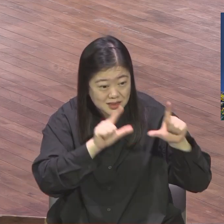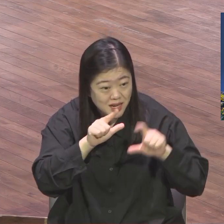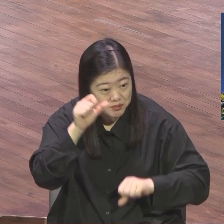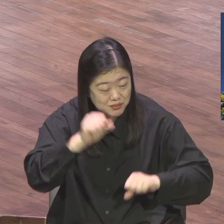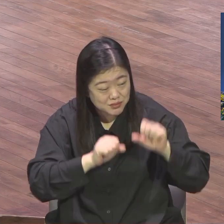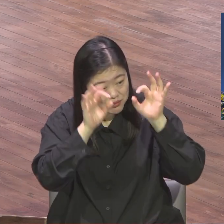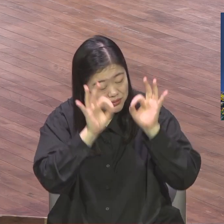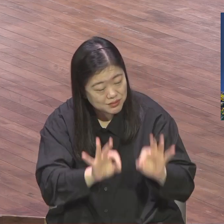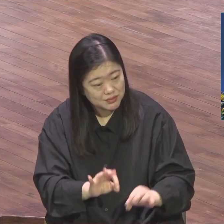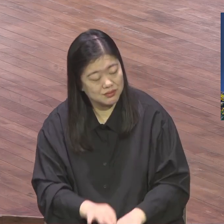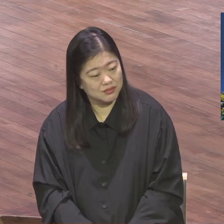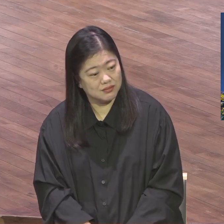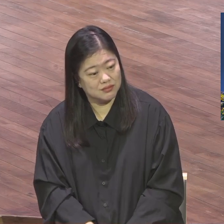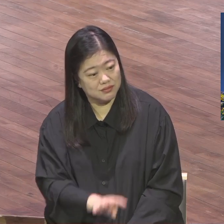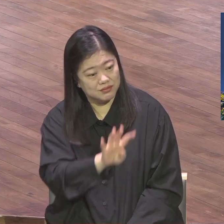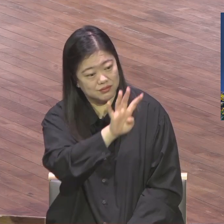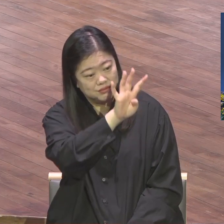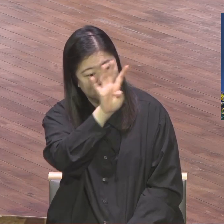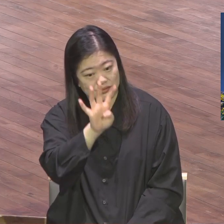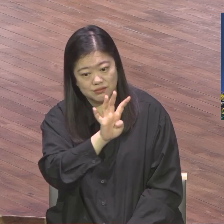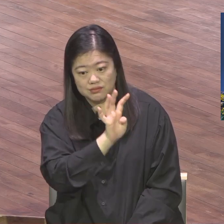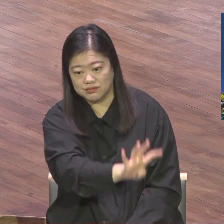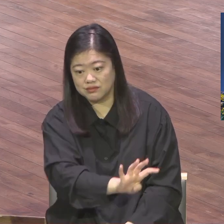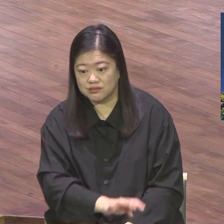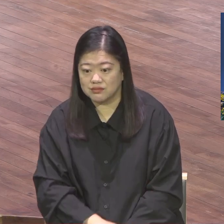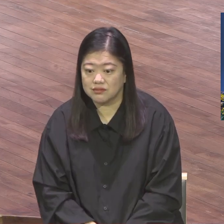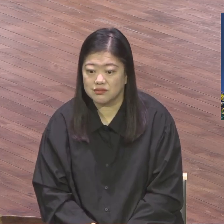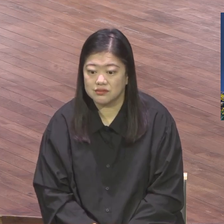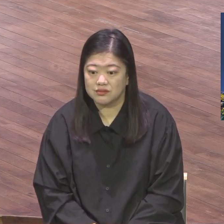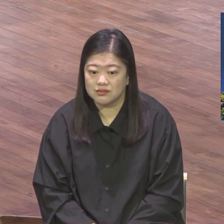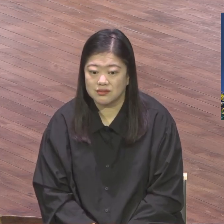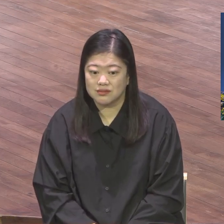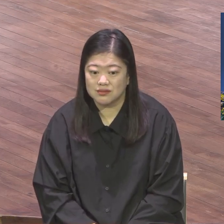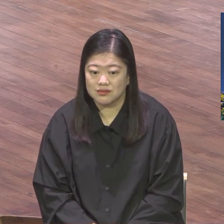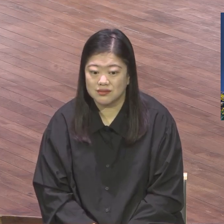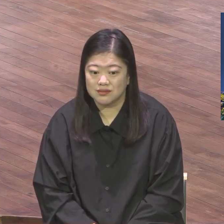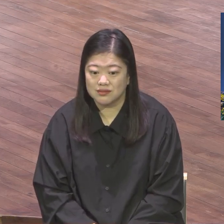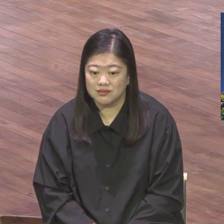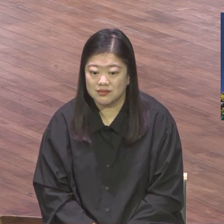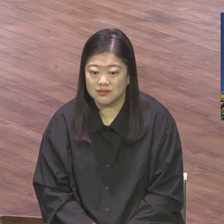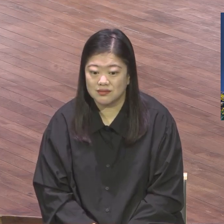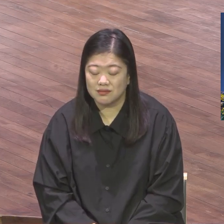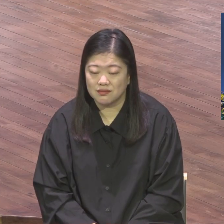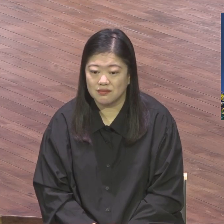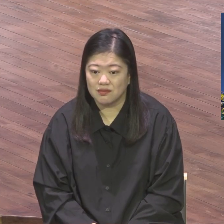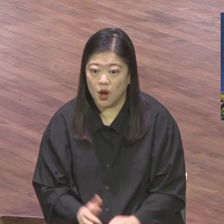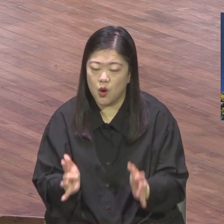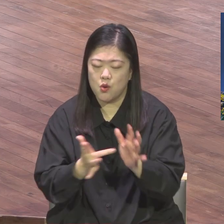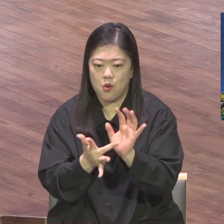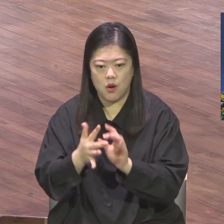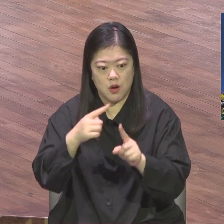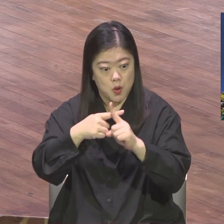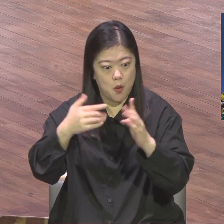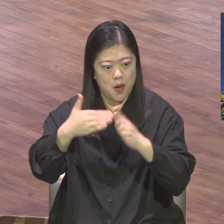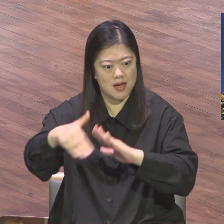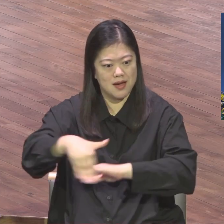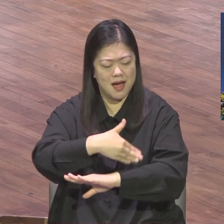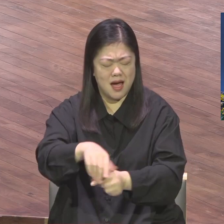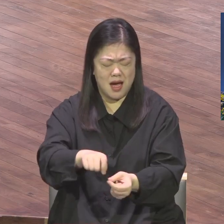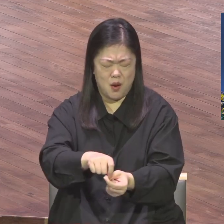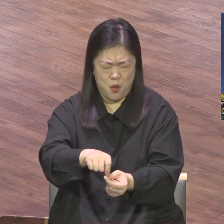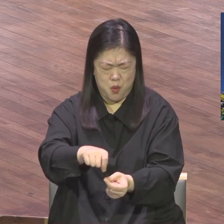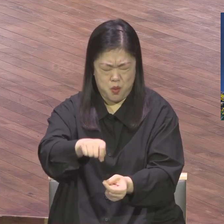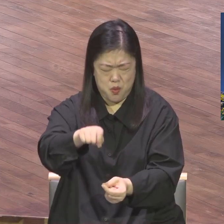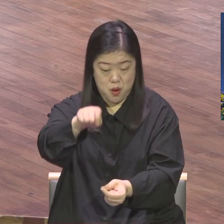교회는 열심히 나옵니다. 그런데 실제로 생활 속에 하나님 없어. 제가 볼 때는요, 거의 다